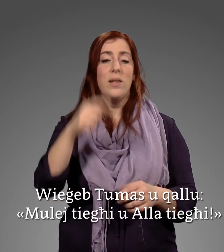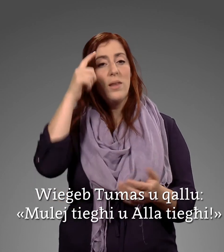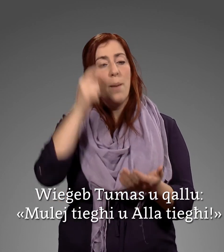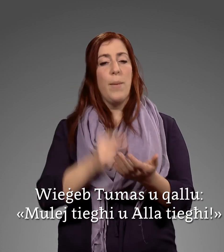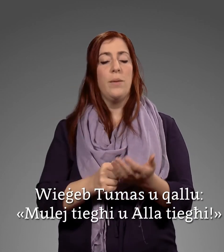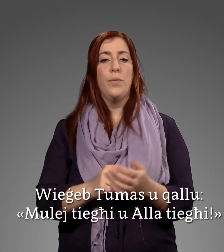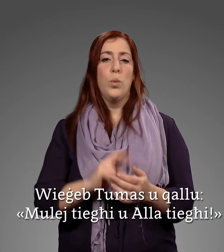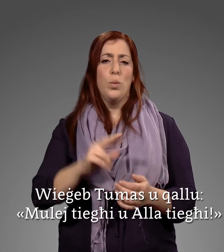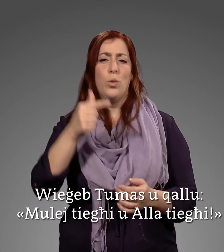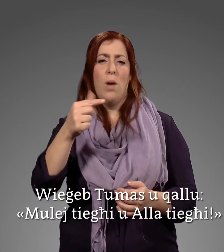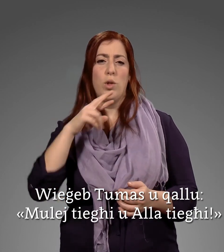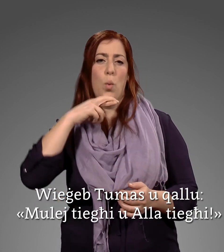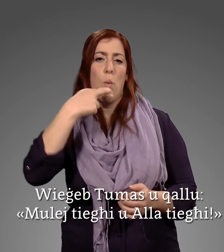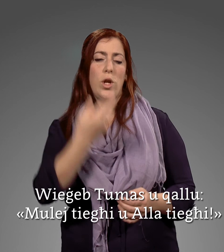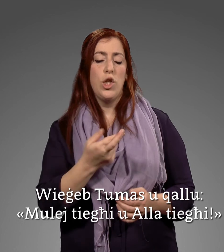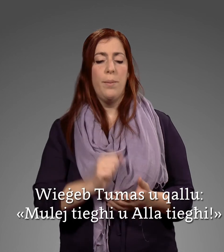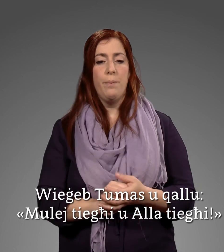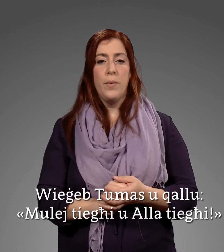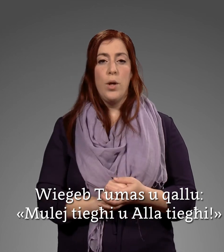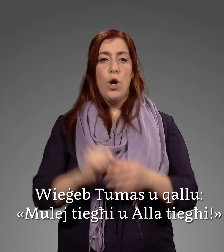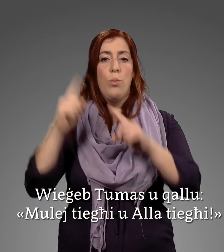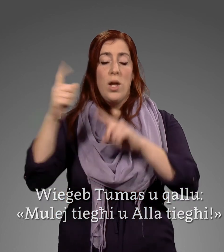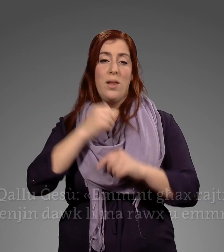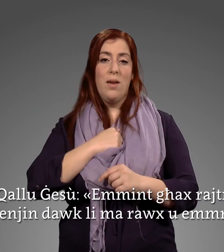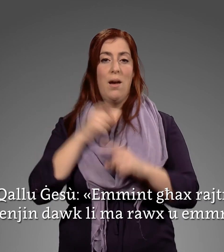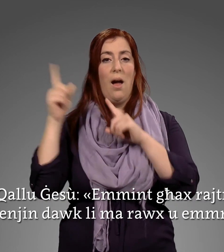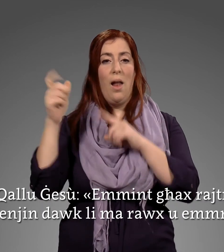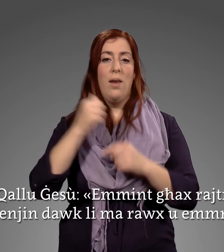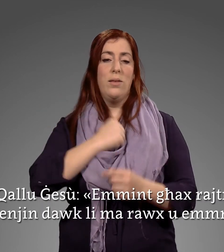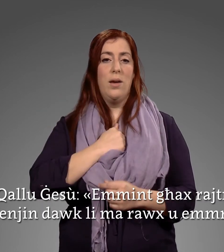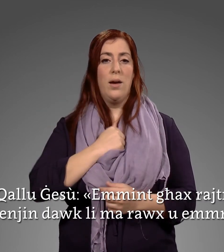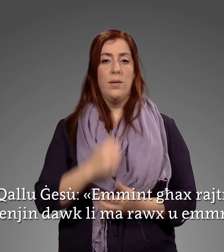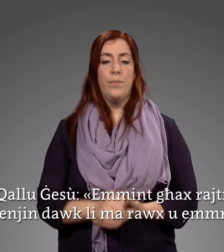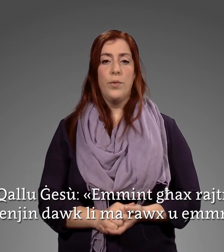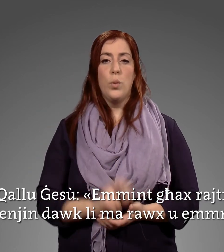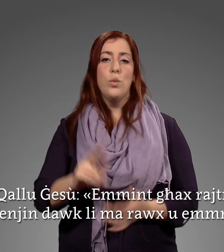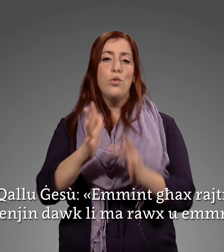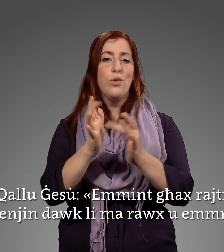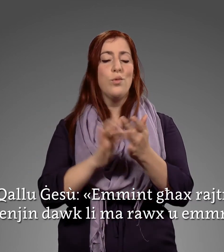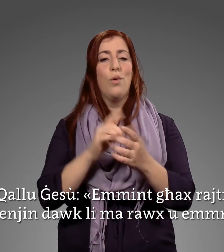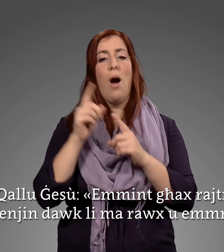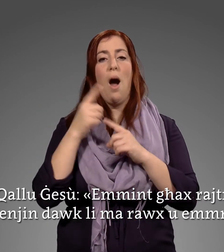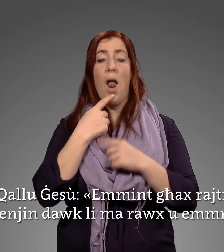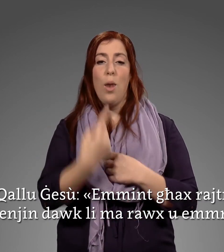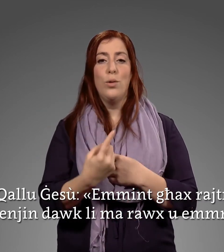qallu mulej tiegħi u alla tiegħi. Qallu Ġesu, emmint għax